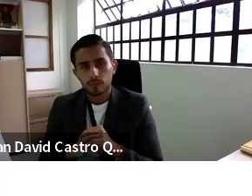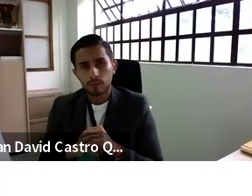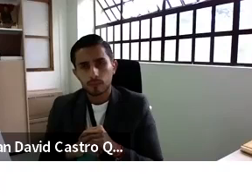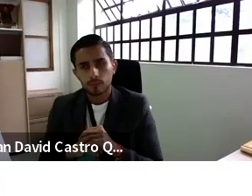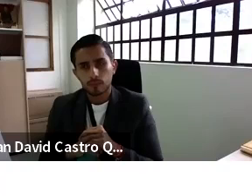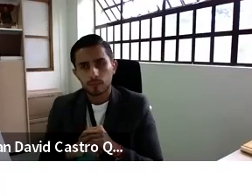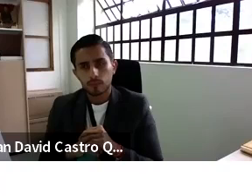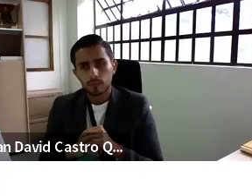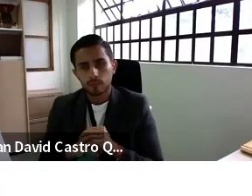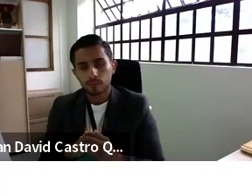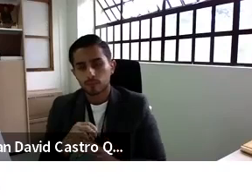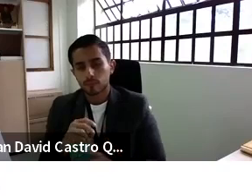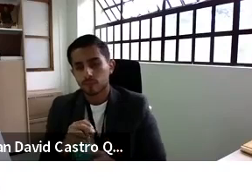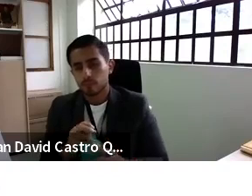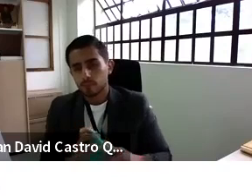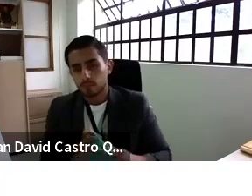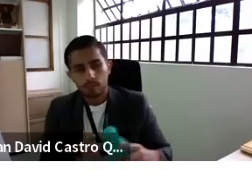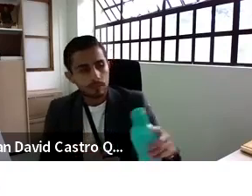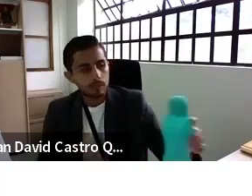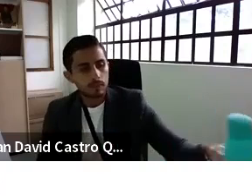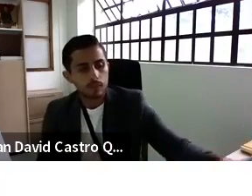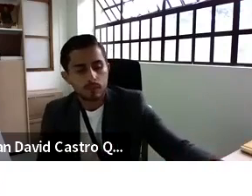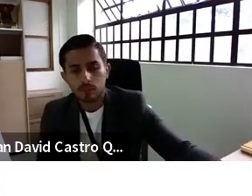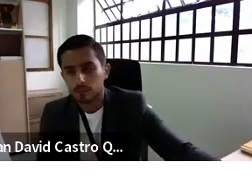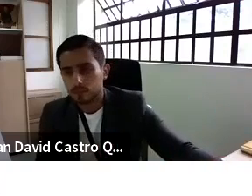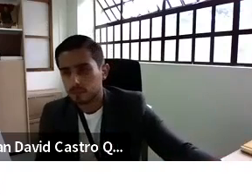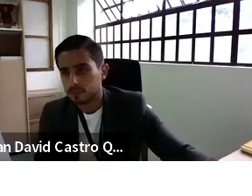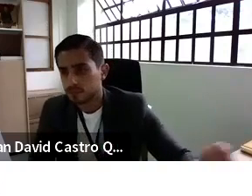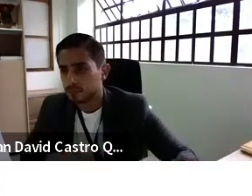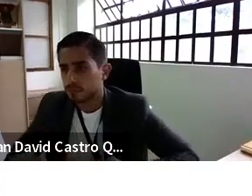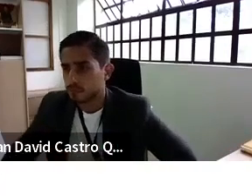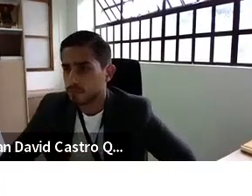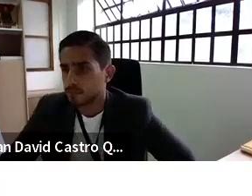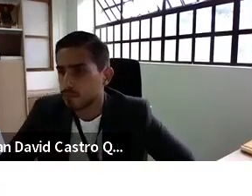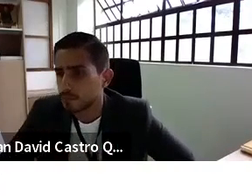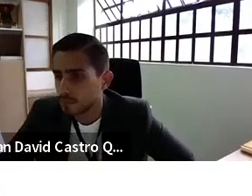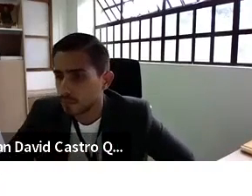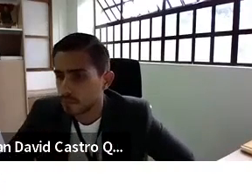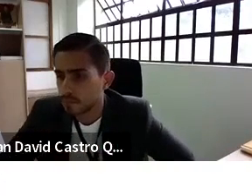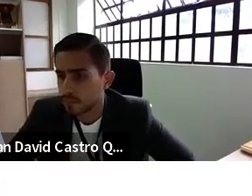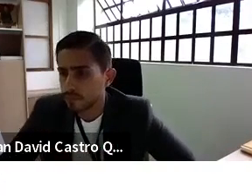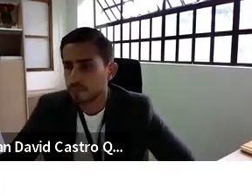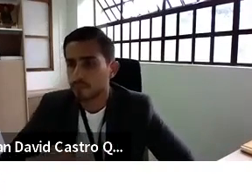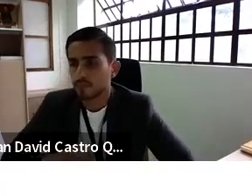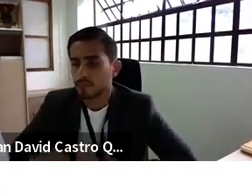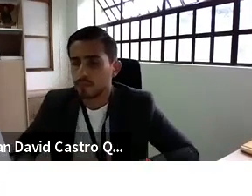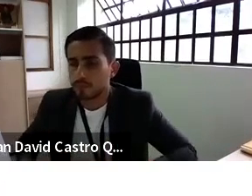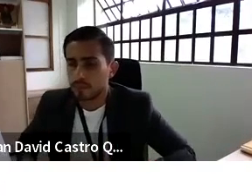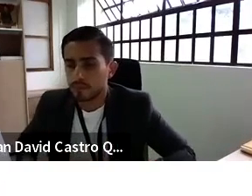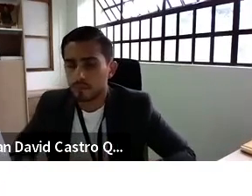de ahí es de donde sale donde nace el humanismo porque si yo únicamente